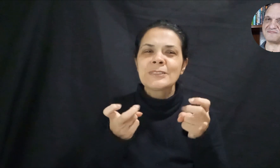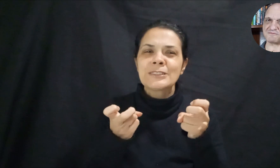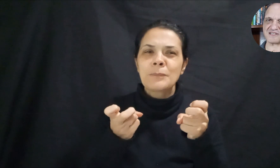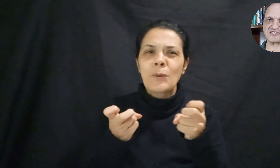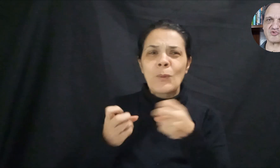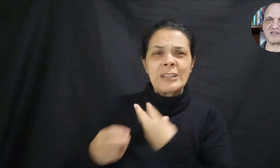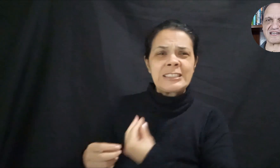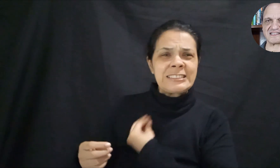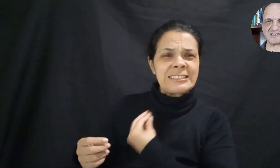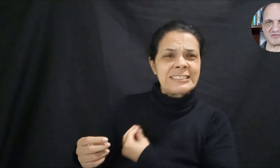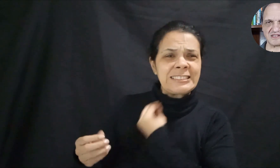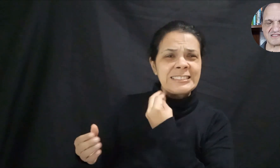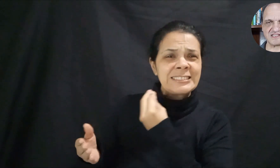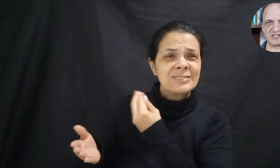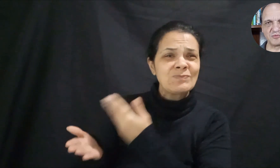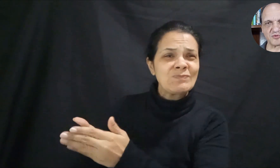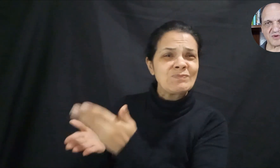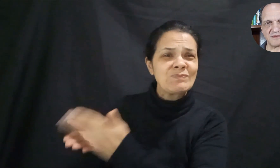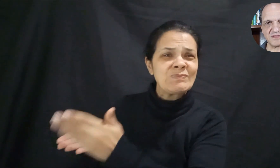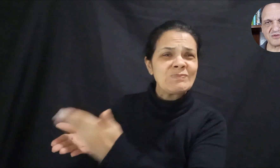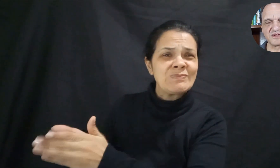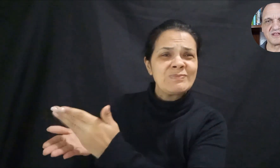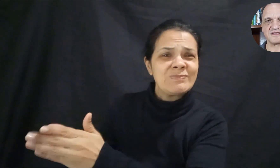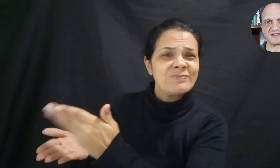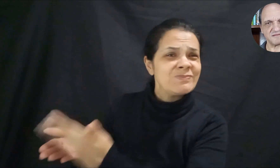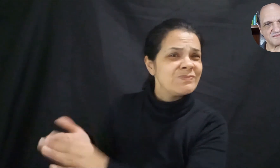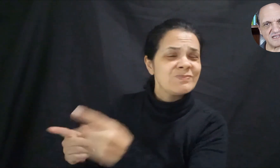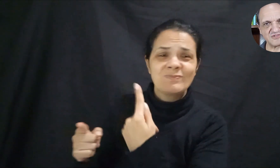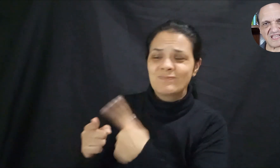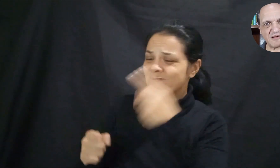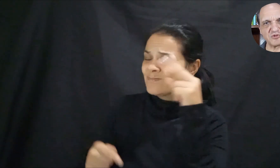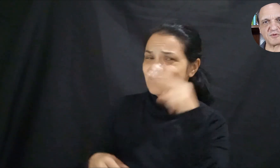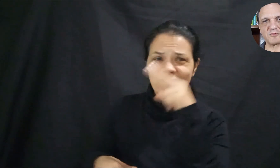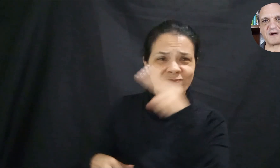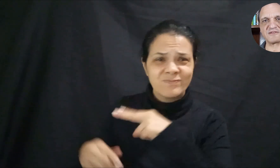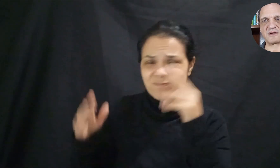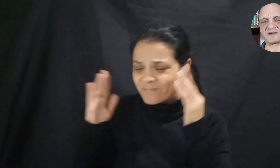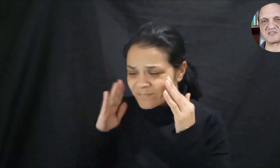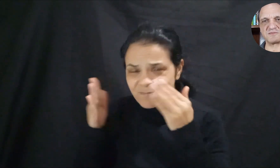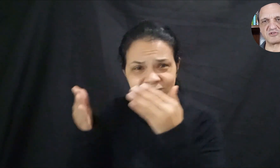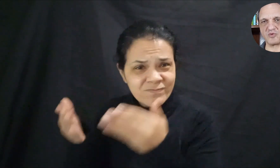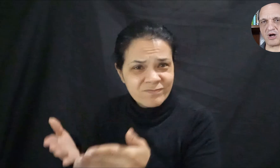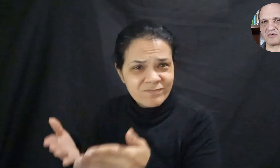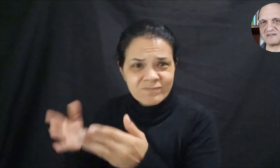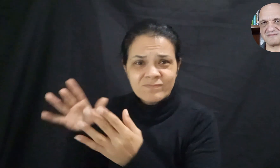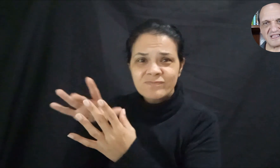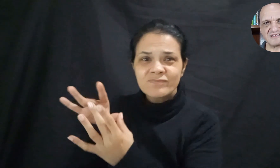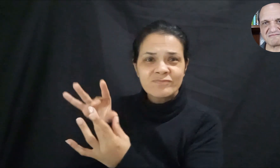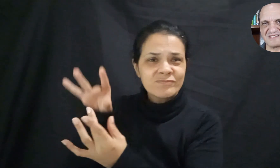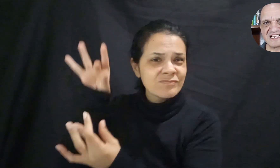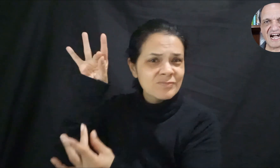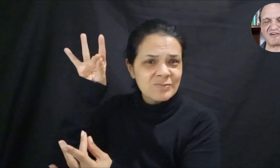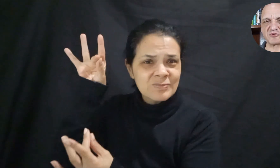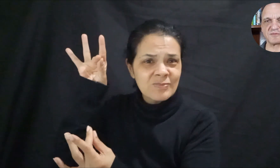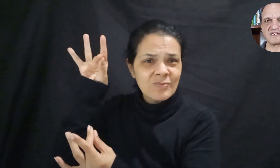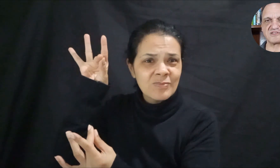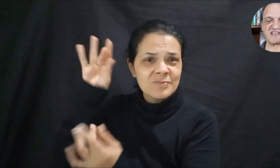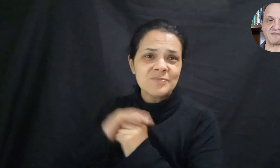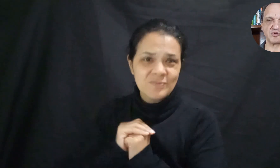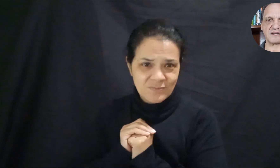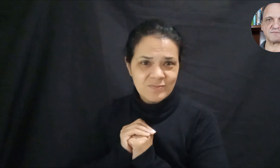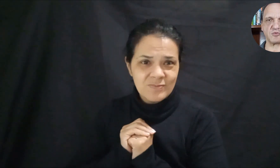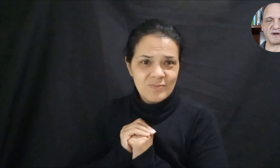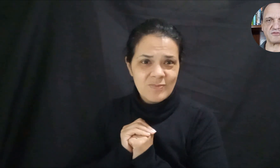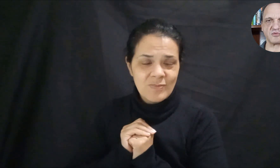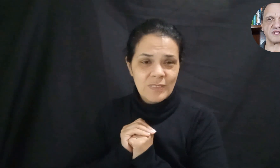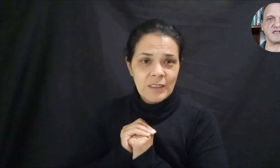ele desperdiçou a encarnação dele, seguiu por um caminho que ele não estava muito preocupado com a parte espiritual, ele nem ligava muito para isso, ele estava